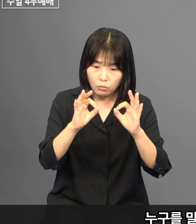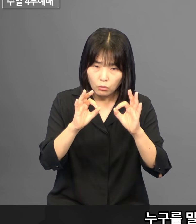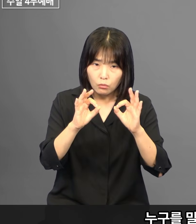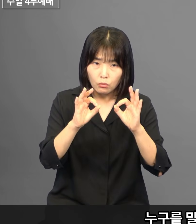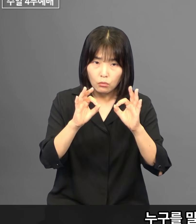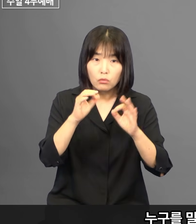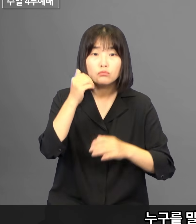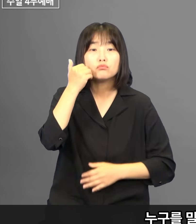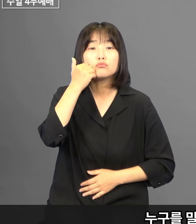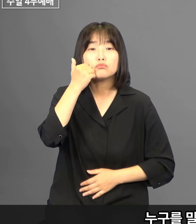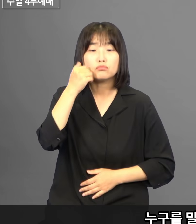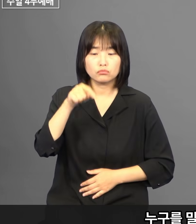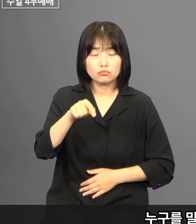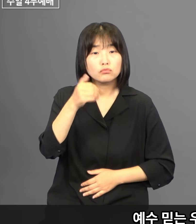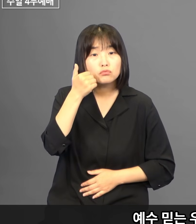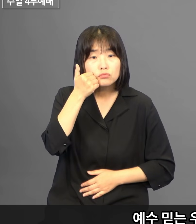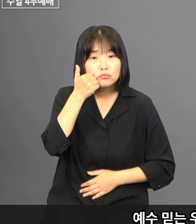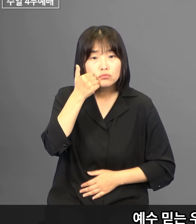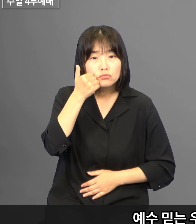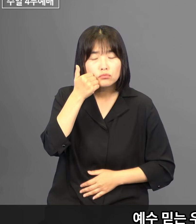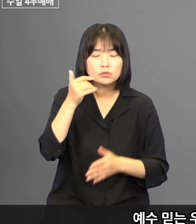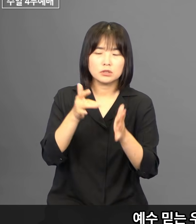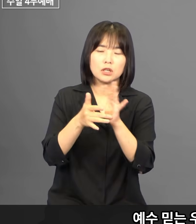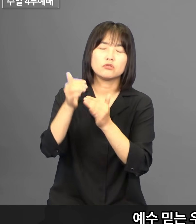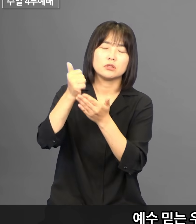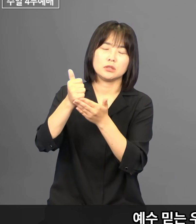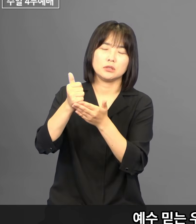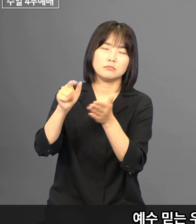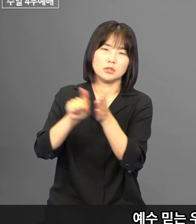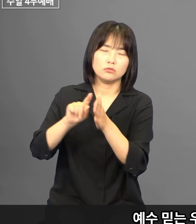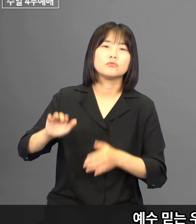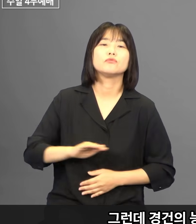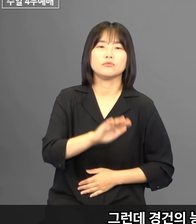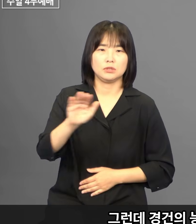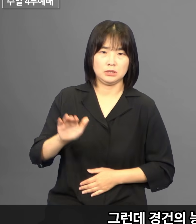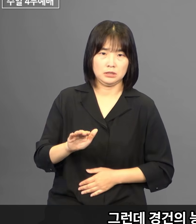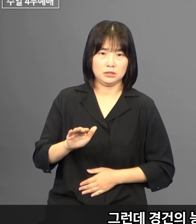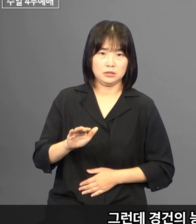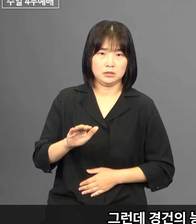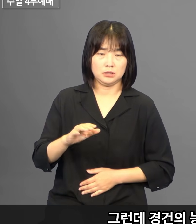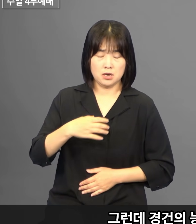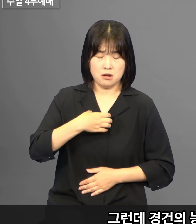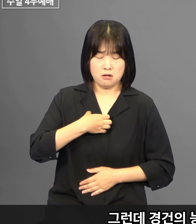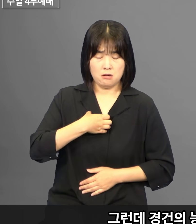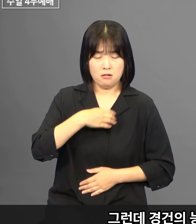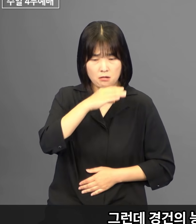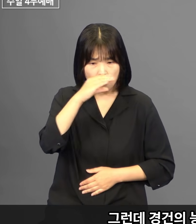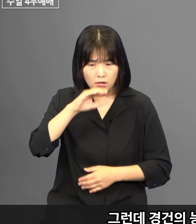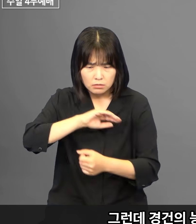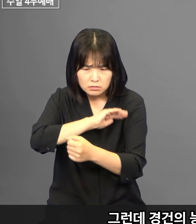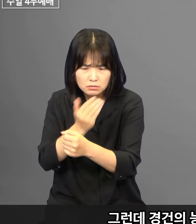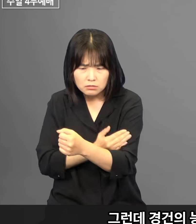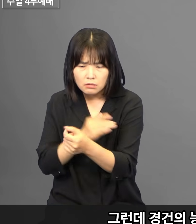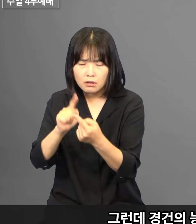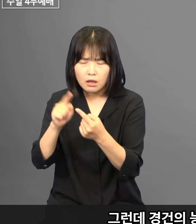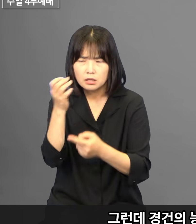누구를 말하는 거겠습니까? 예수 믿는 우리를 말하는 겁니다. 그런데 경건의 능력은 부인한다는